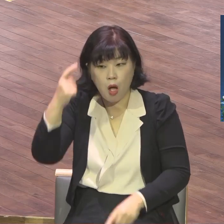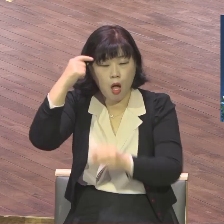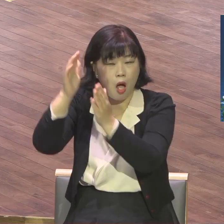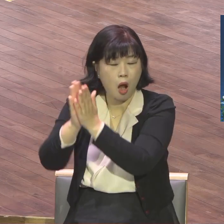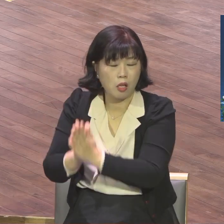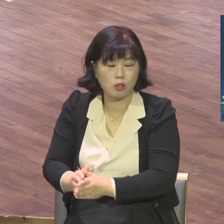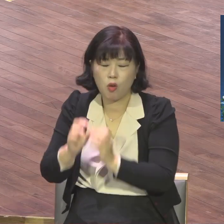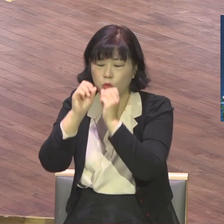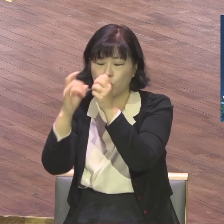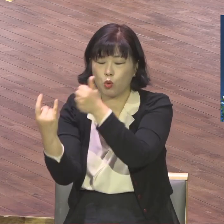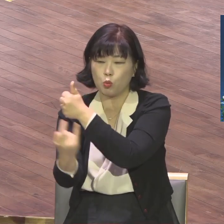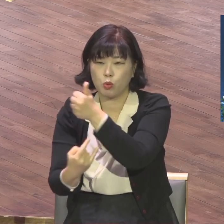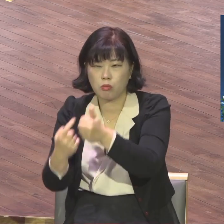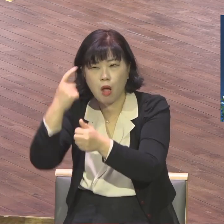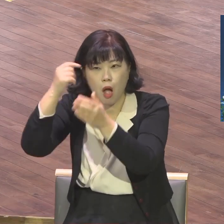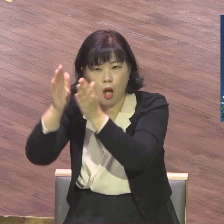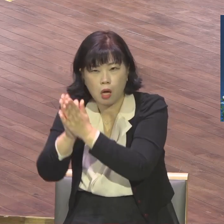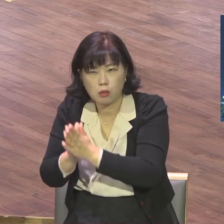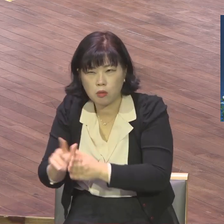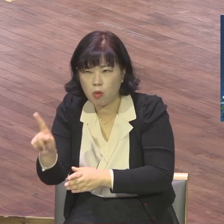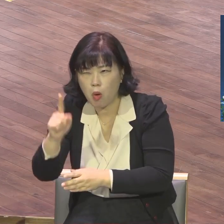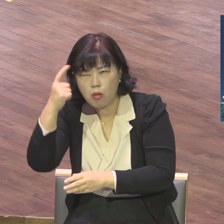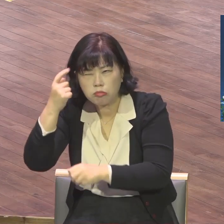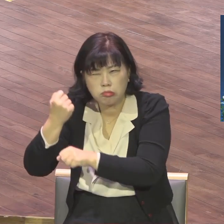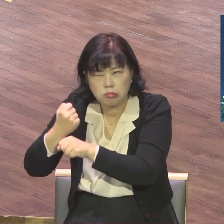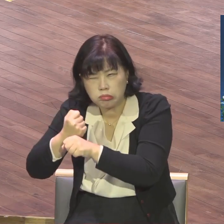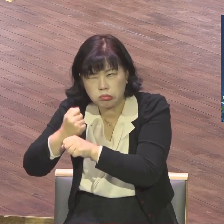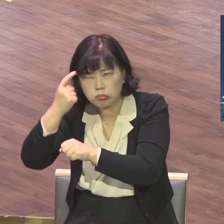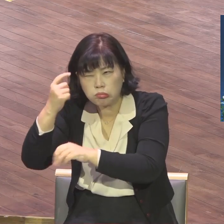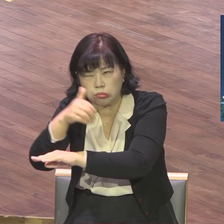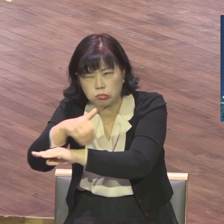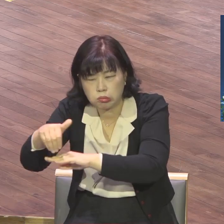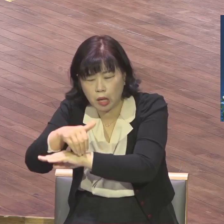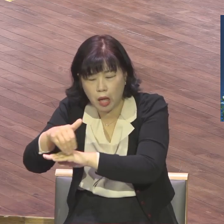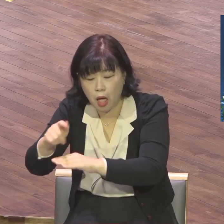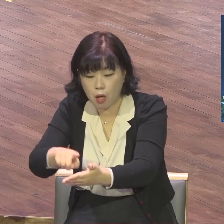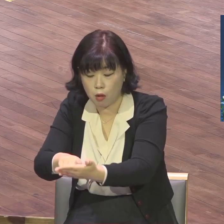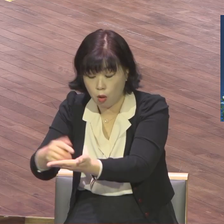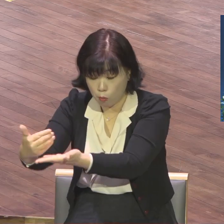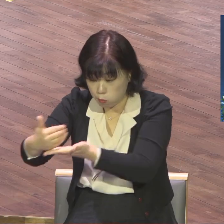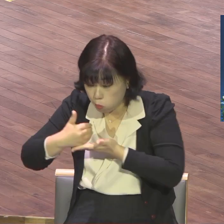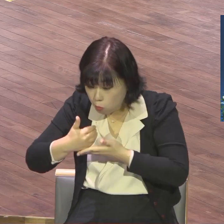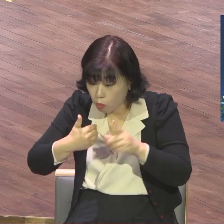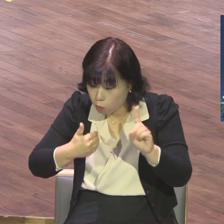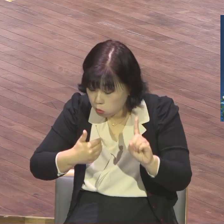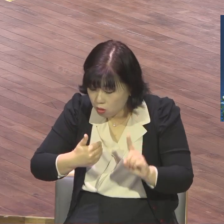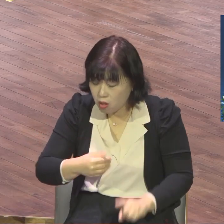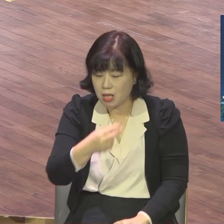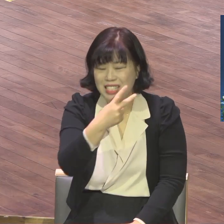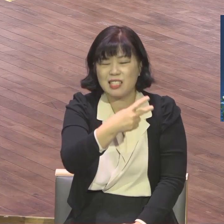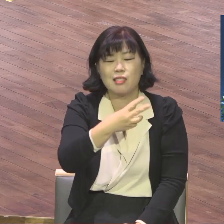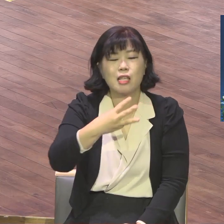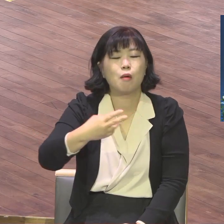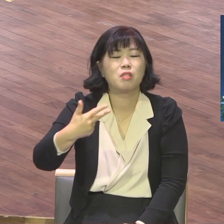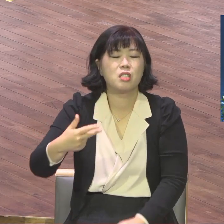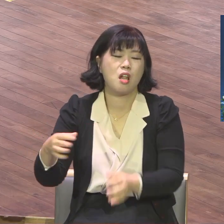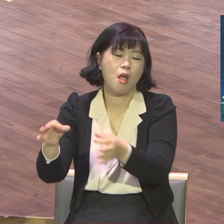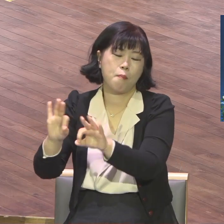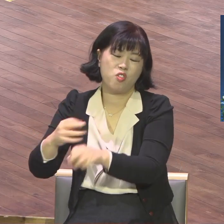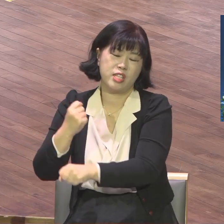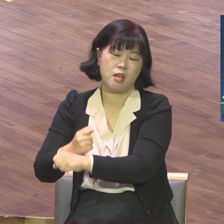있습니다. 저는 보고만 받았어요. 뭐 펀딩을 한다, 난 처음 들었어요. 전혀 보고만 받아요. 그래서